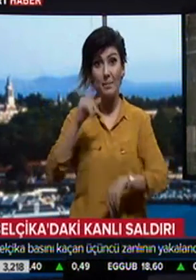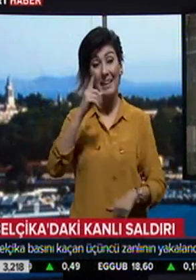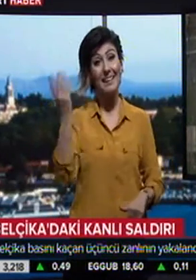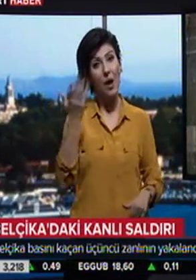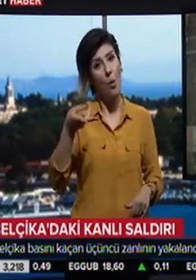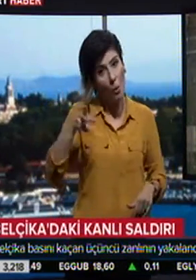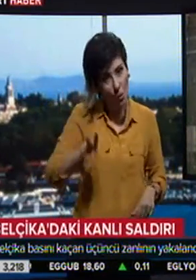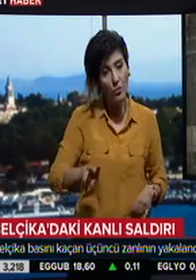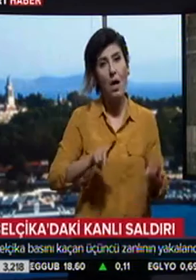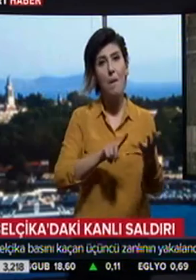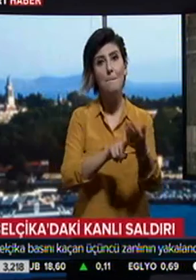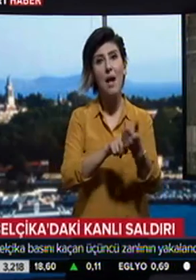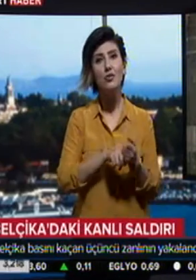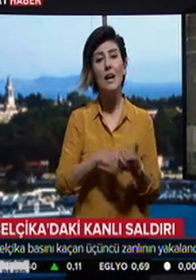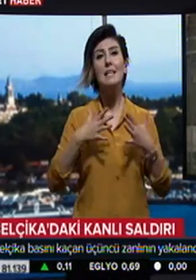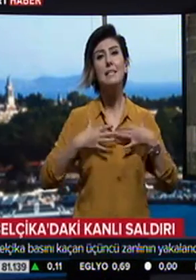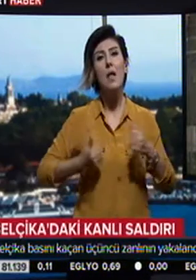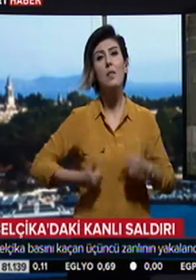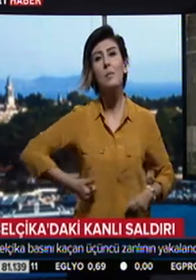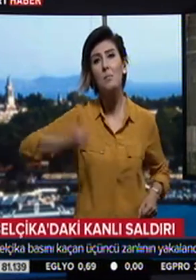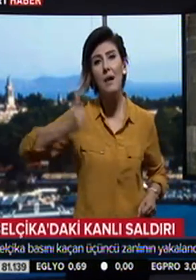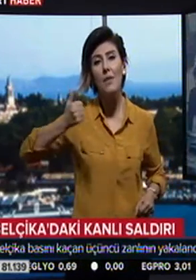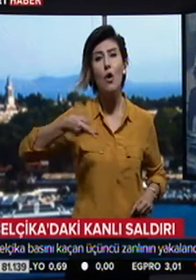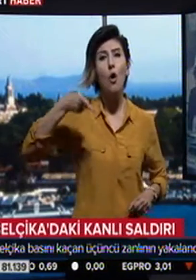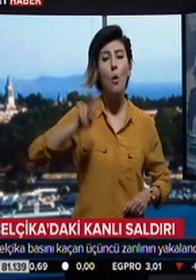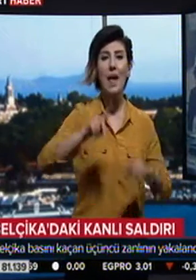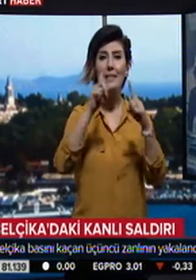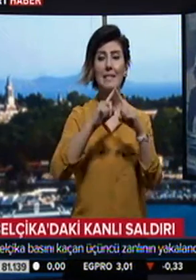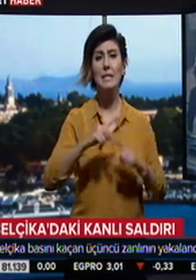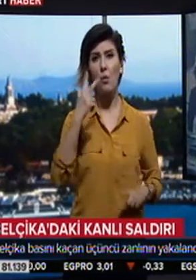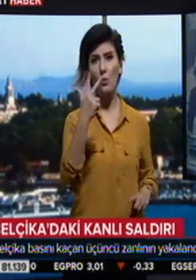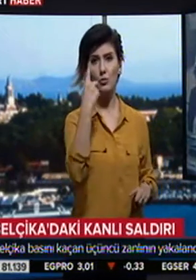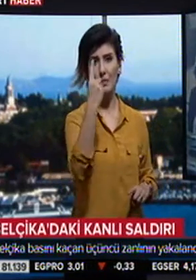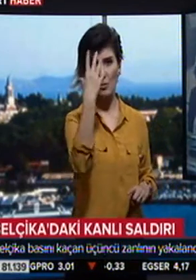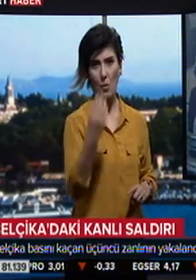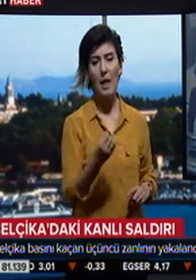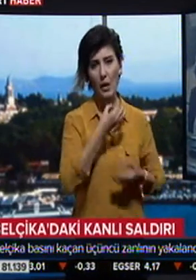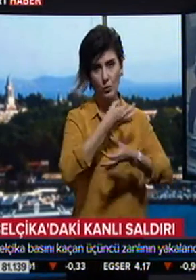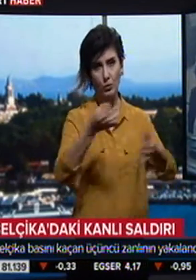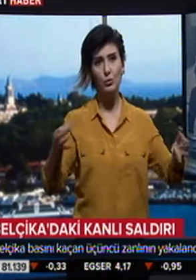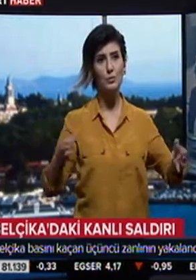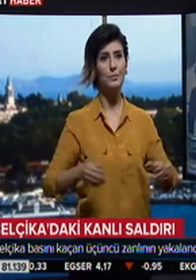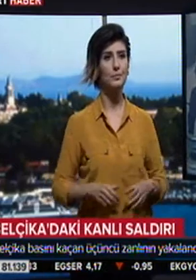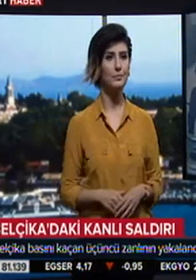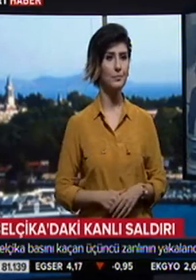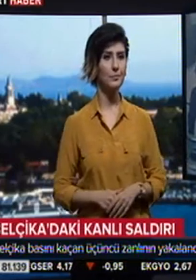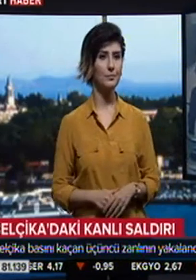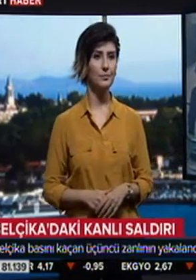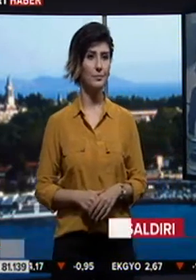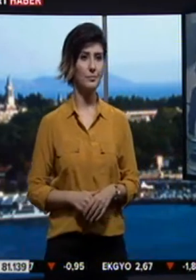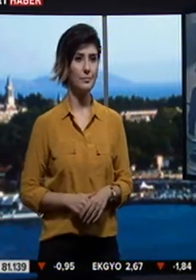biri daha öldü. Belçika Sağlık Bakanlığı ölenlerin sayısını 31 olarak duyurdu.